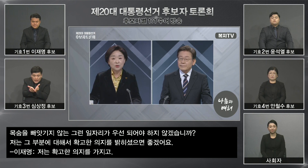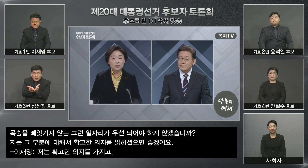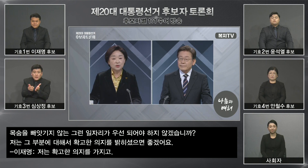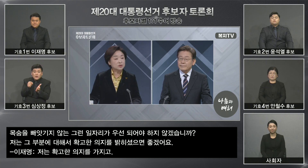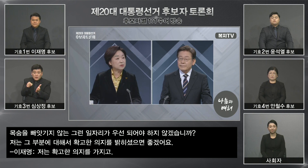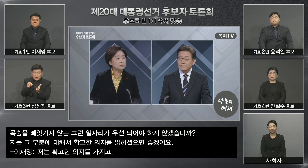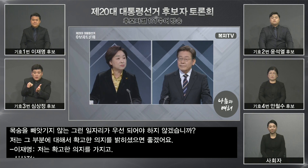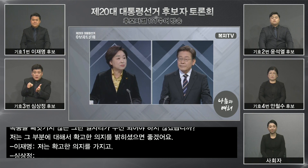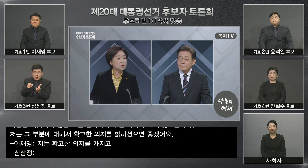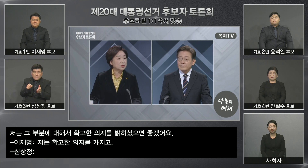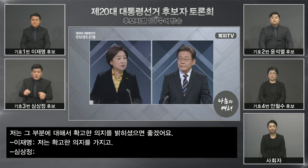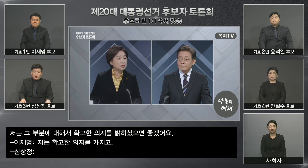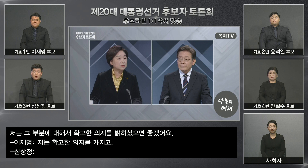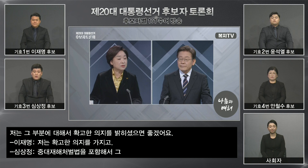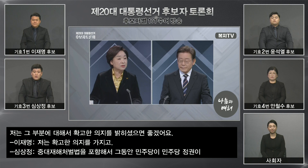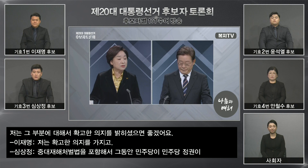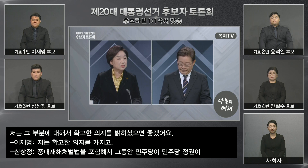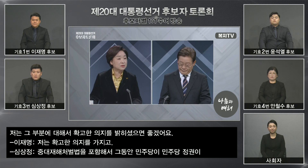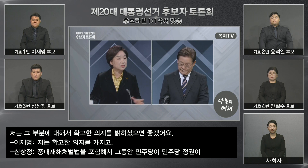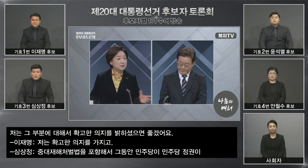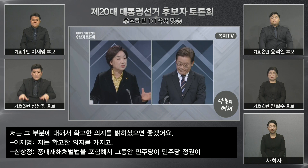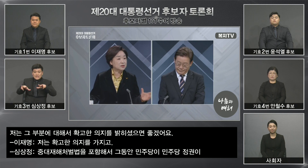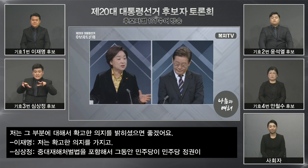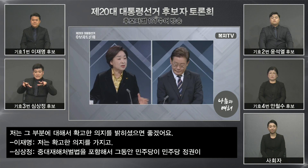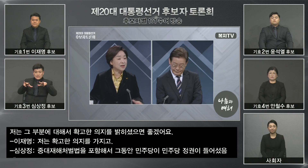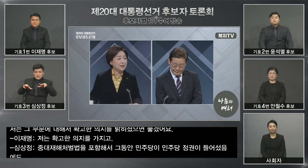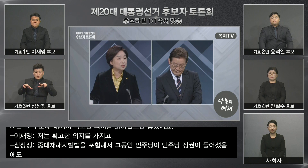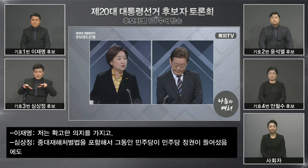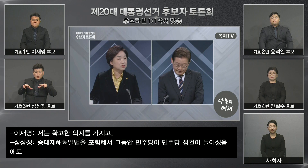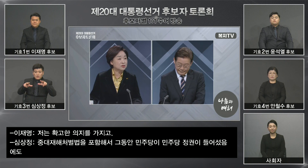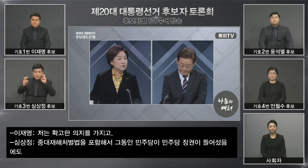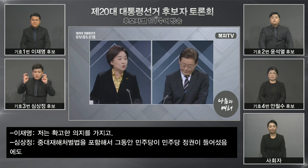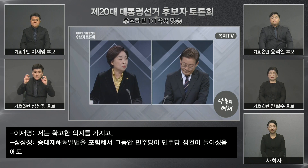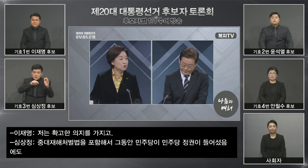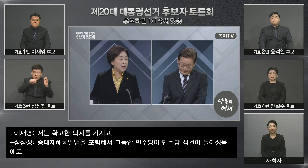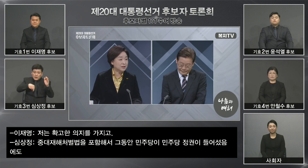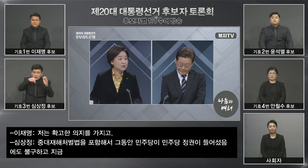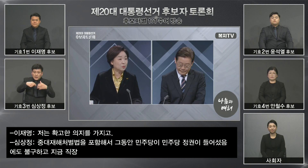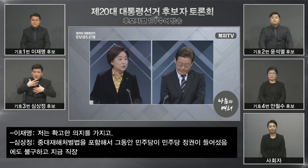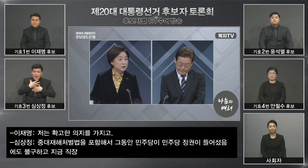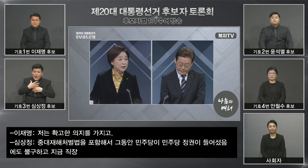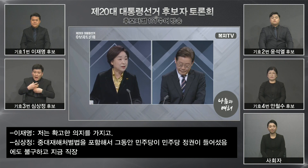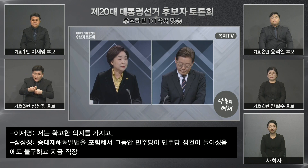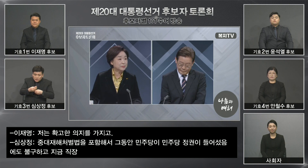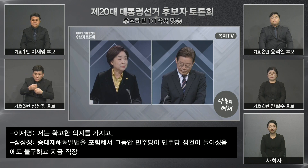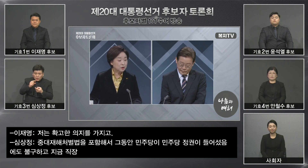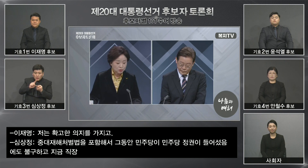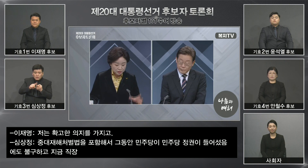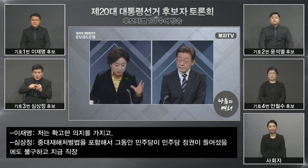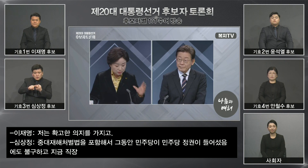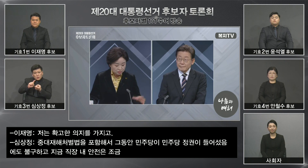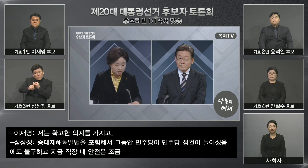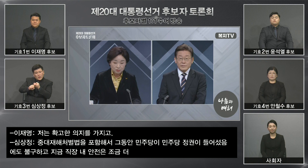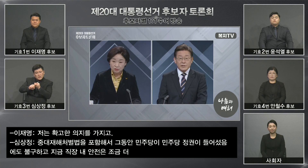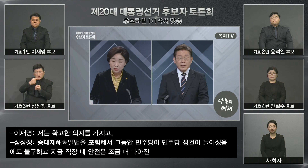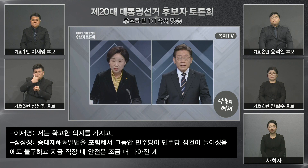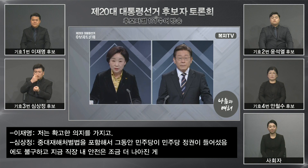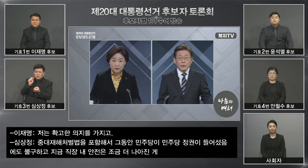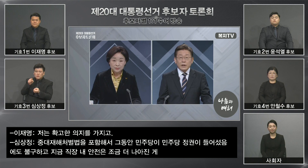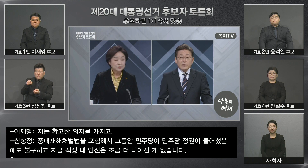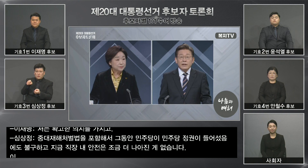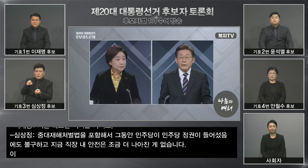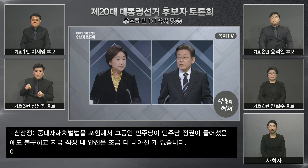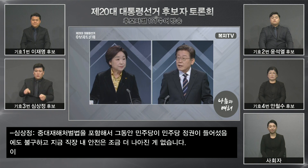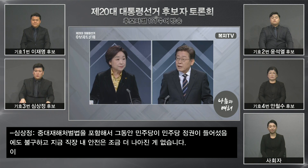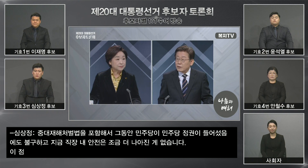불구하고 지금 그 직장 내 안전은 조금도 나아진 게 없습니다. 그 점 제가 지적을 드리고요. 제가